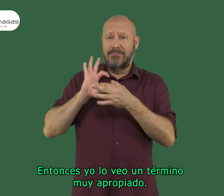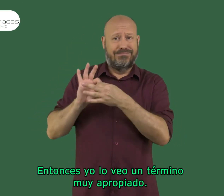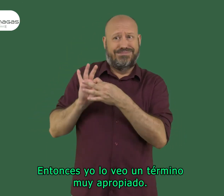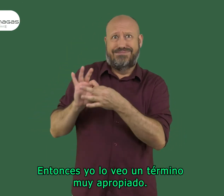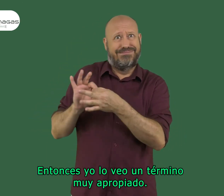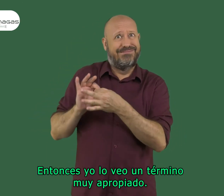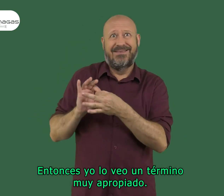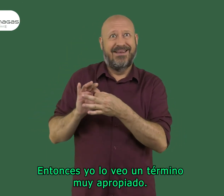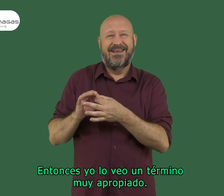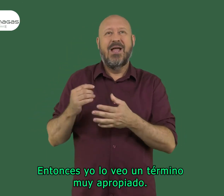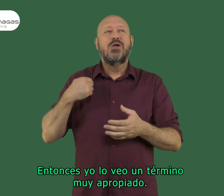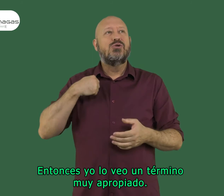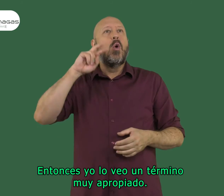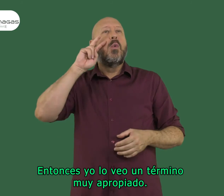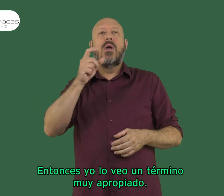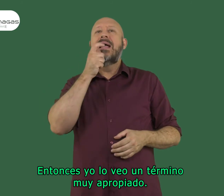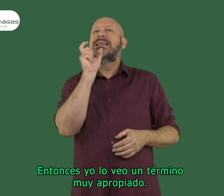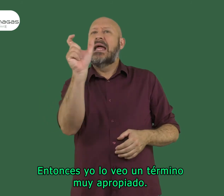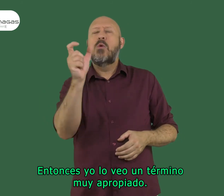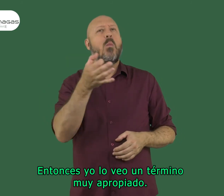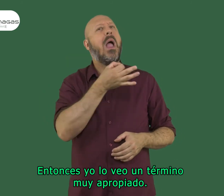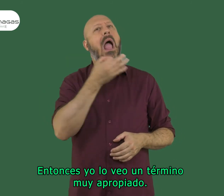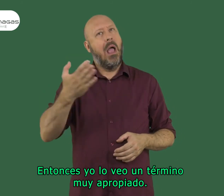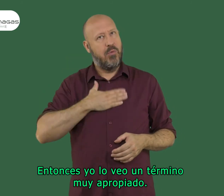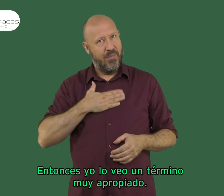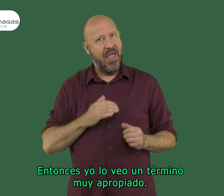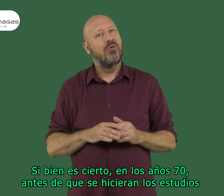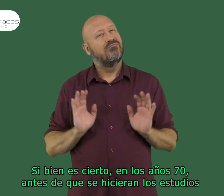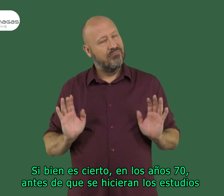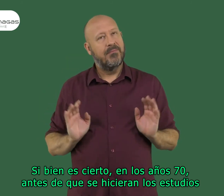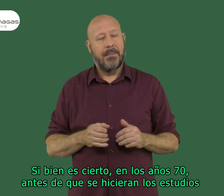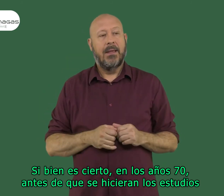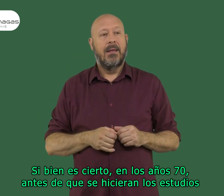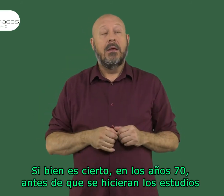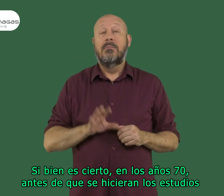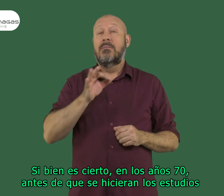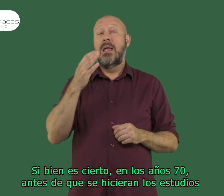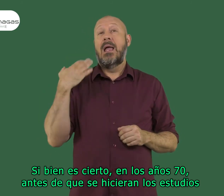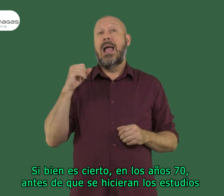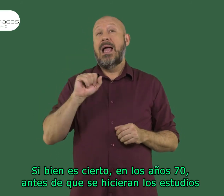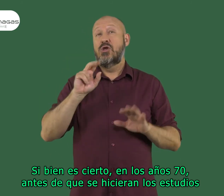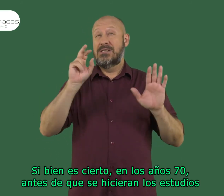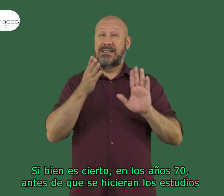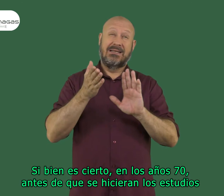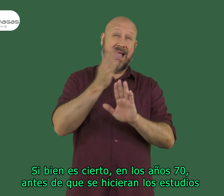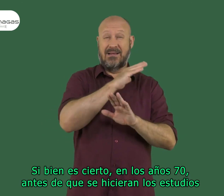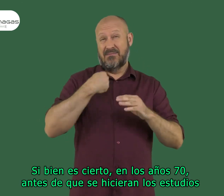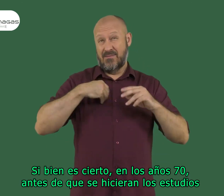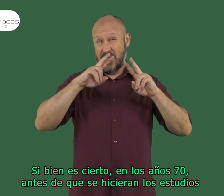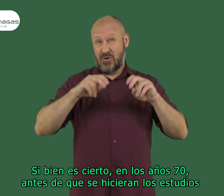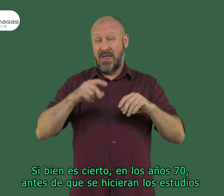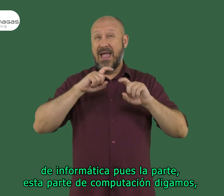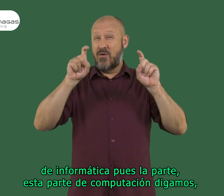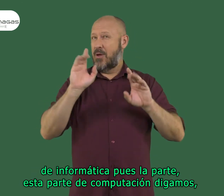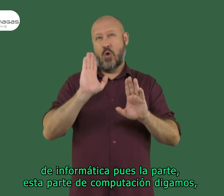yo lo veo un término muy apropiado. Si bien es cierto, en los años 70, antes de que existieran los estudios